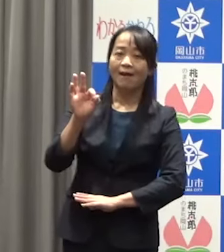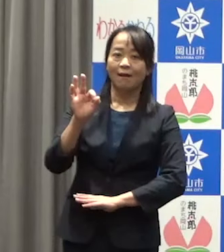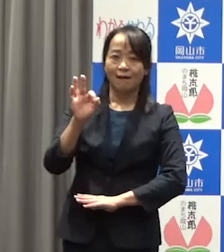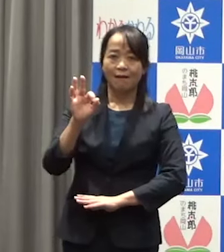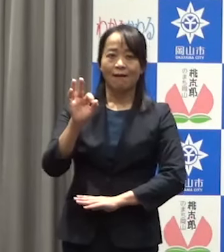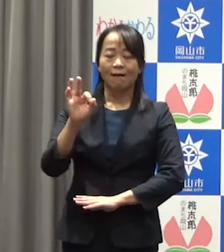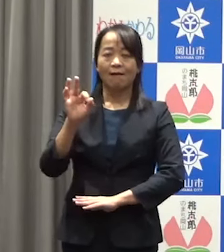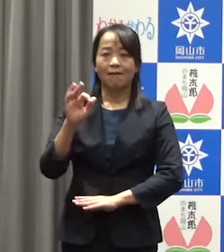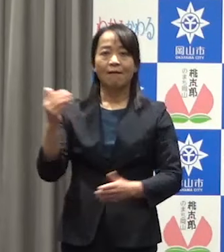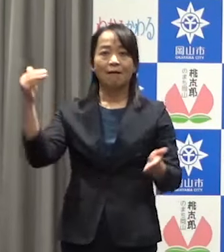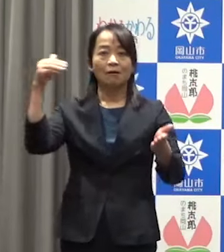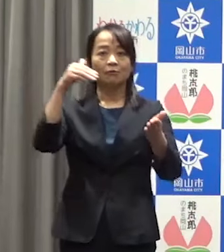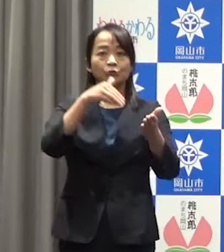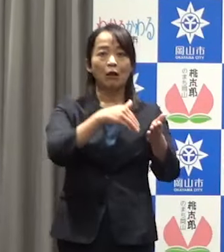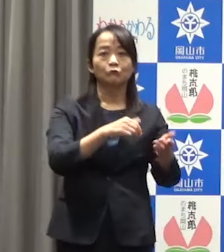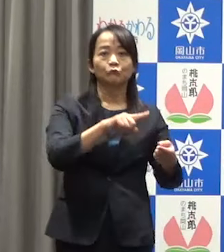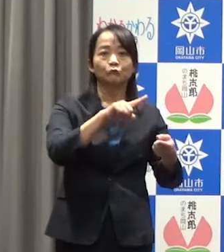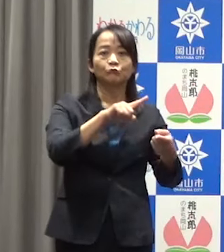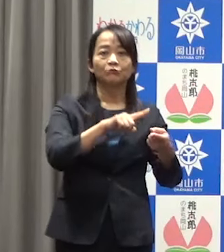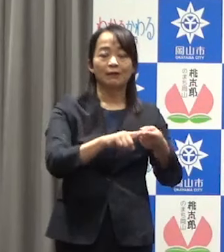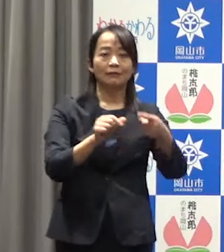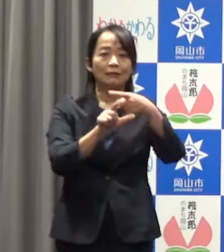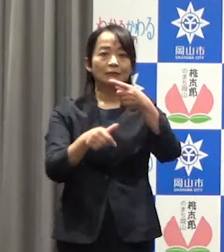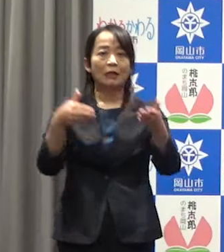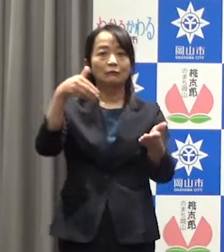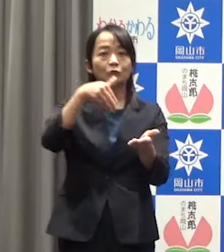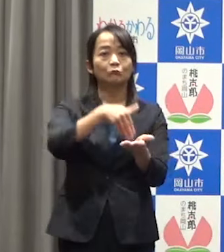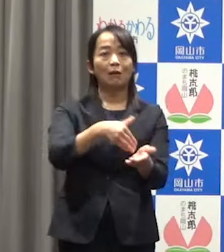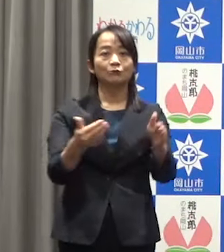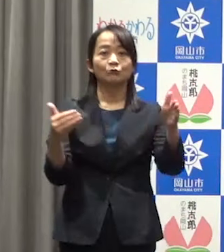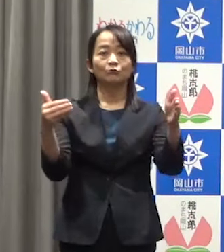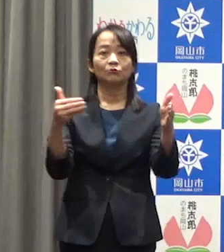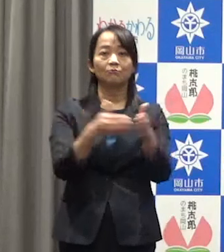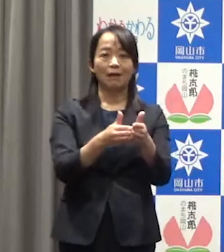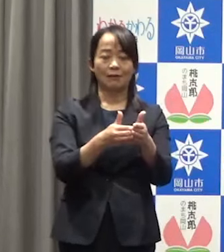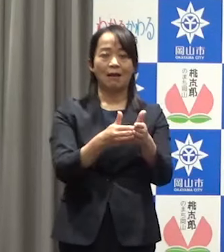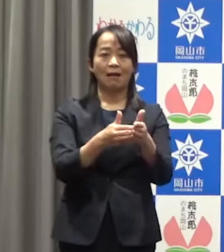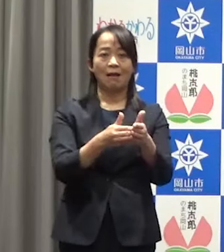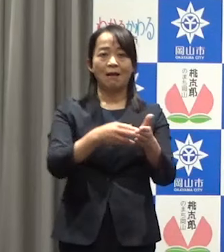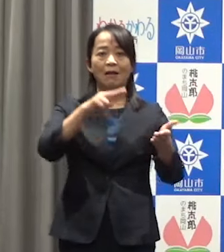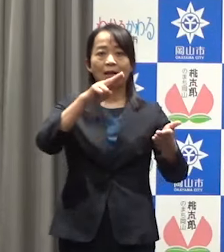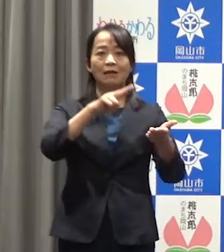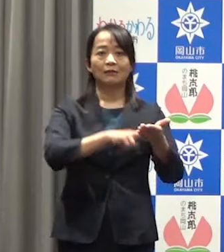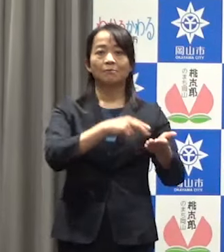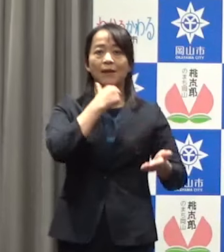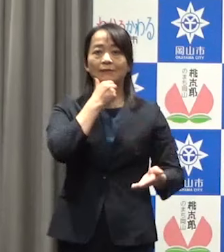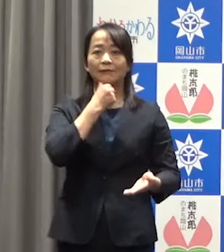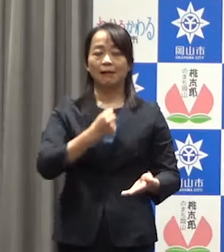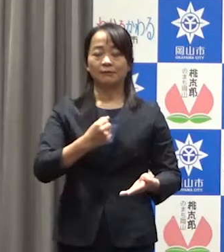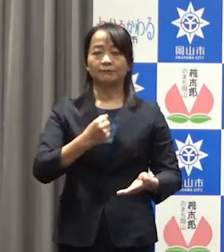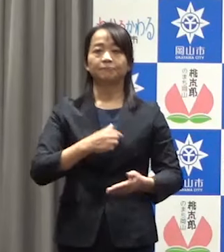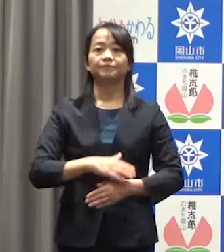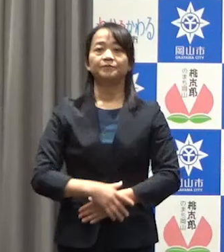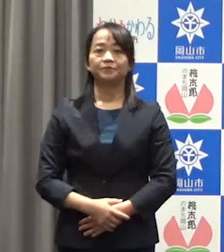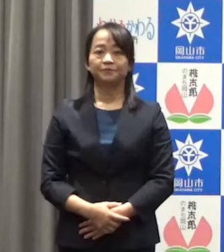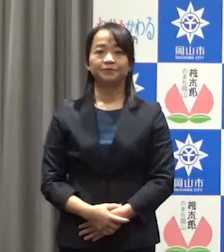最終的に1月には判断しなきゃいけないというように思っております。